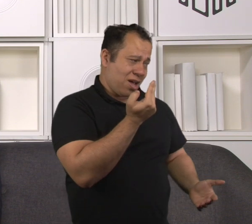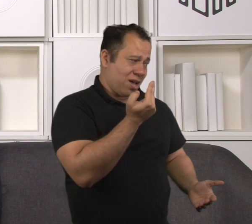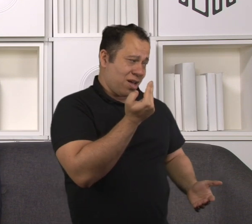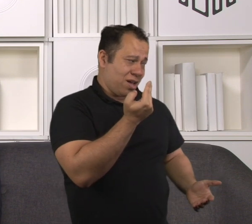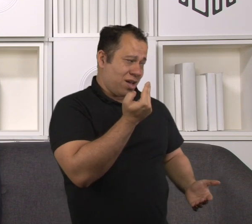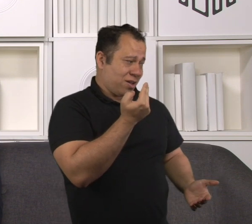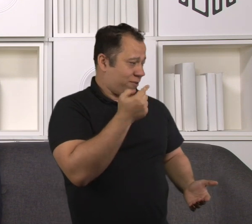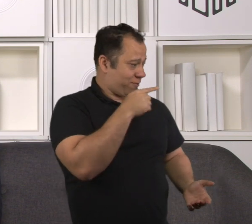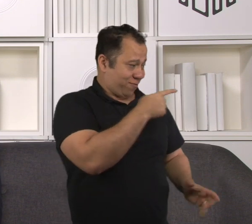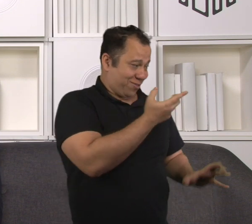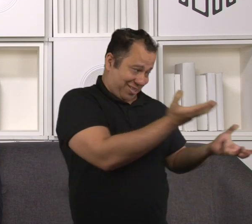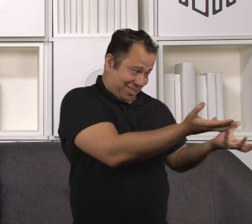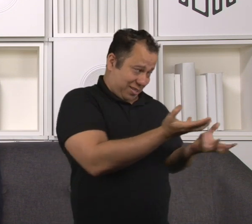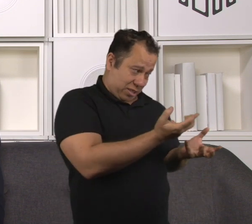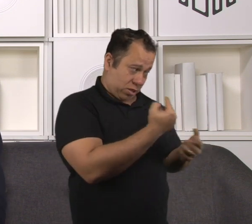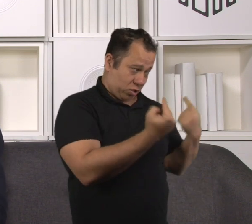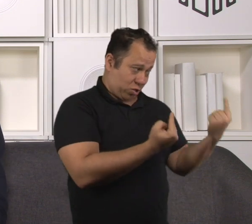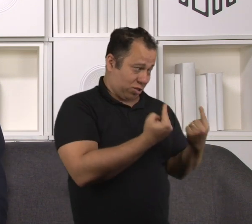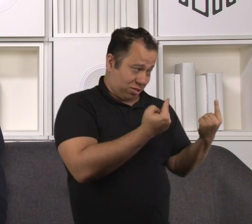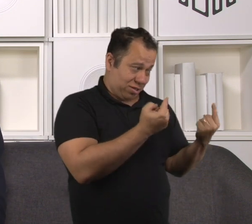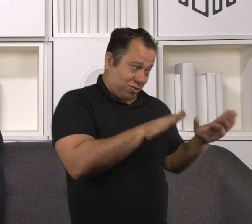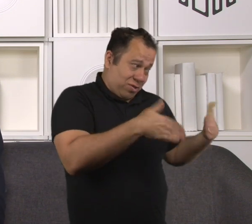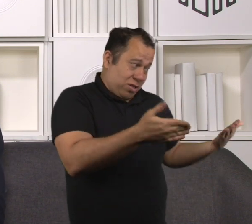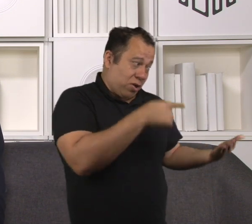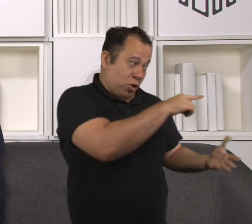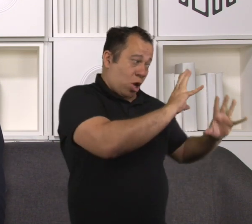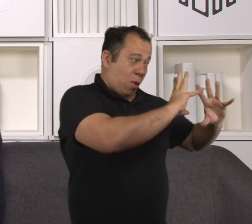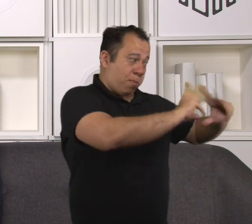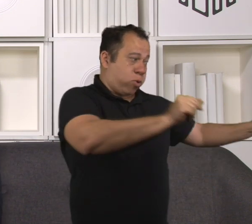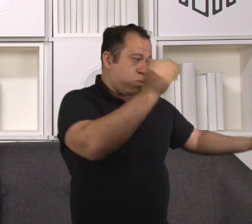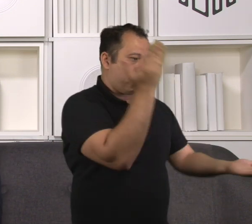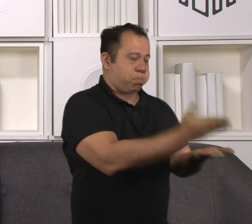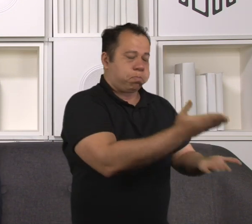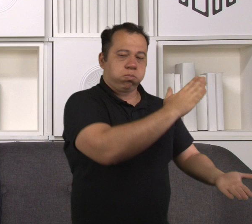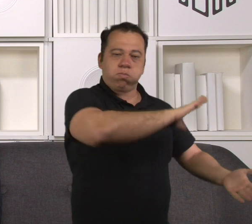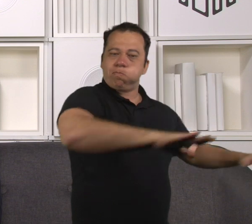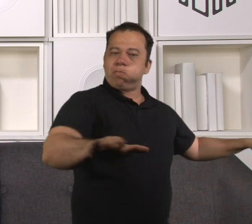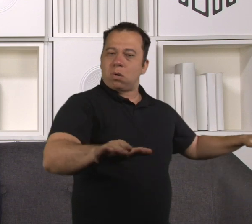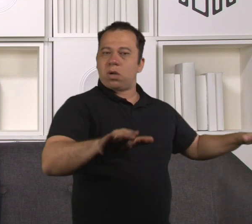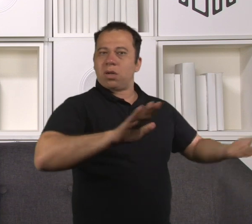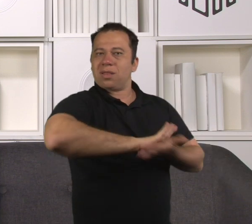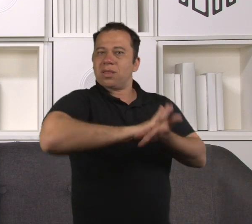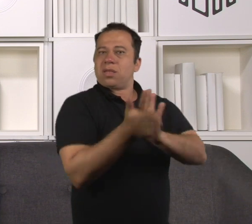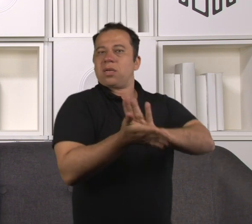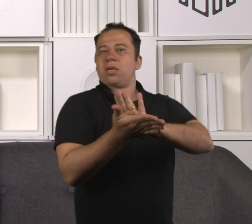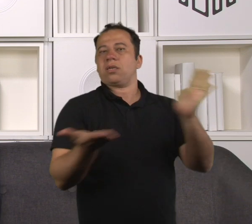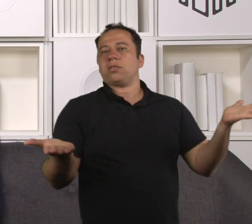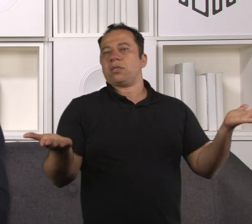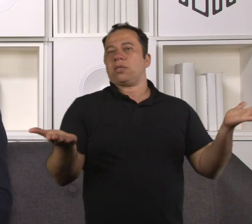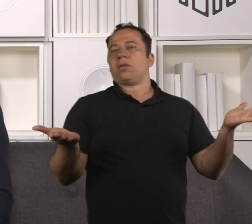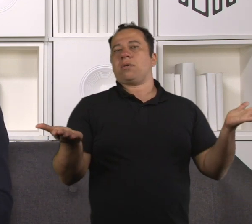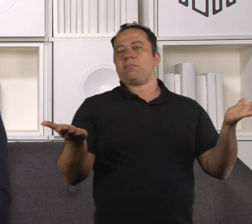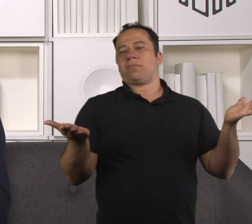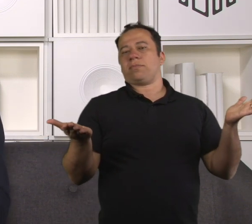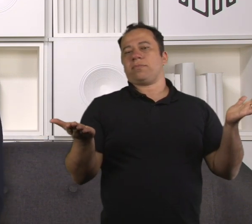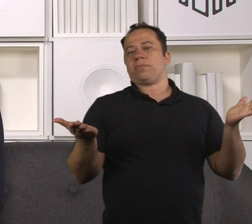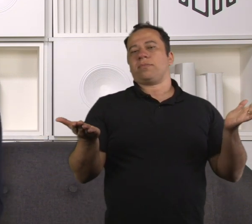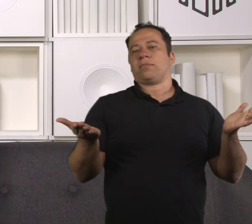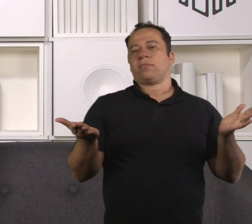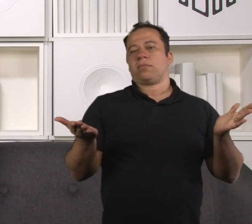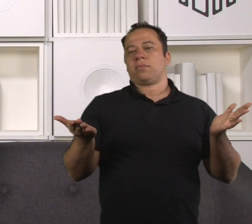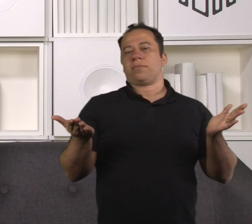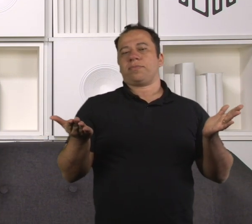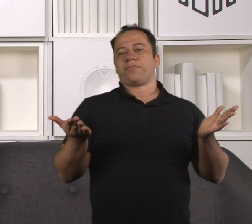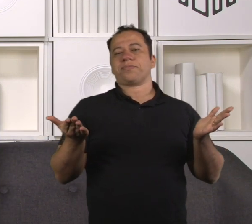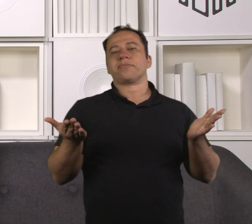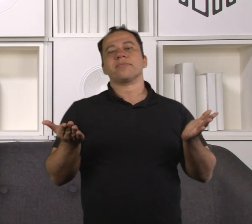autoexistente, você deriva a sua vida de mim. Então, se você romper comigo, você deixa de existir. Então, quando o